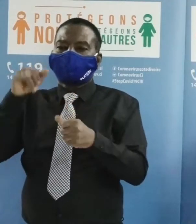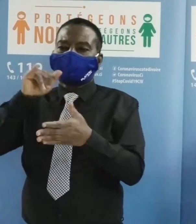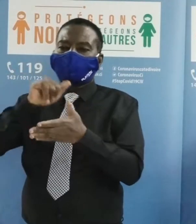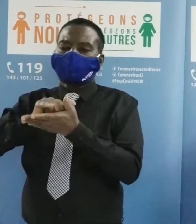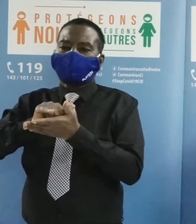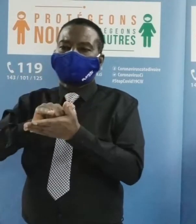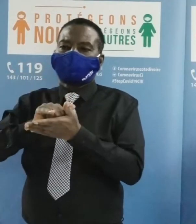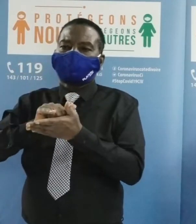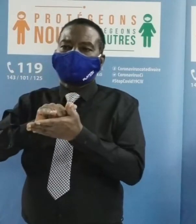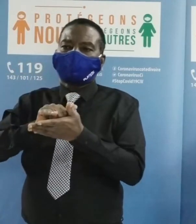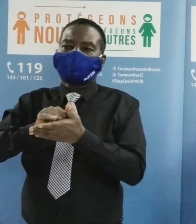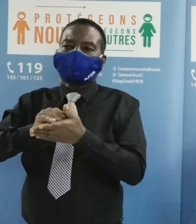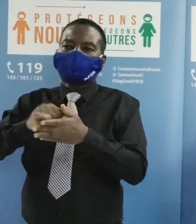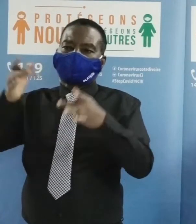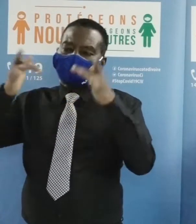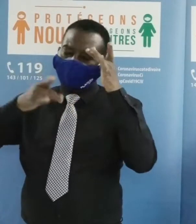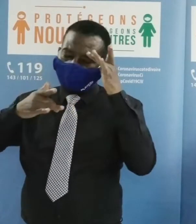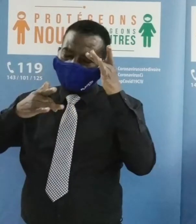maladie